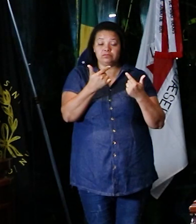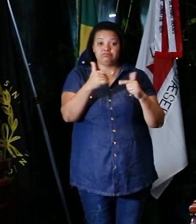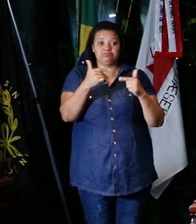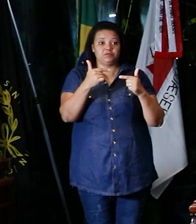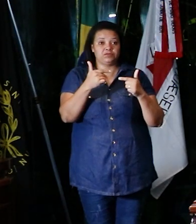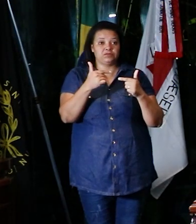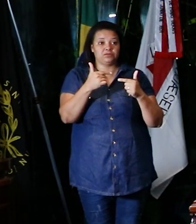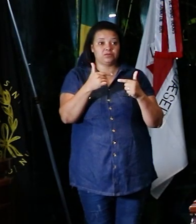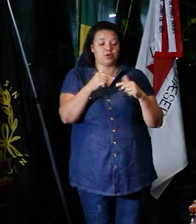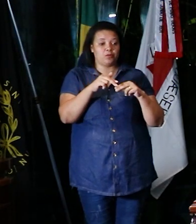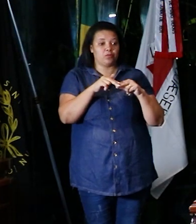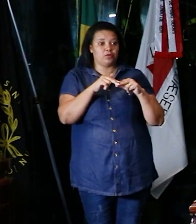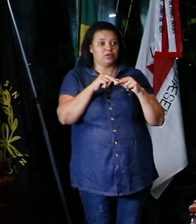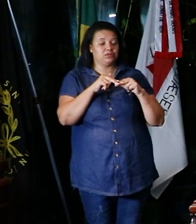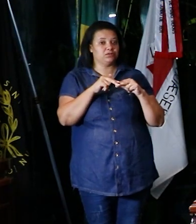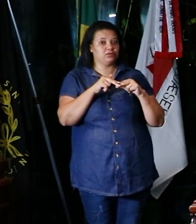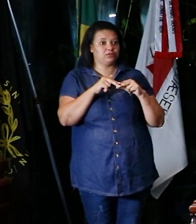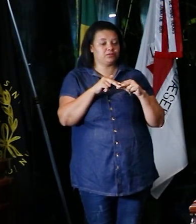me dispo,